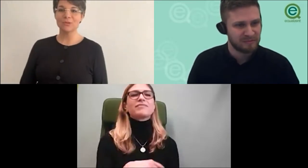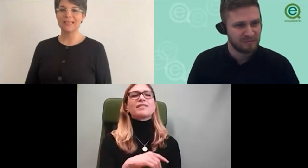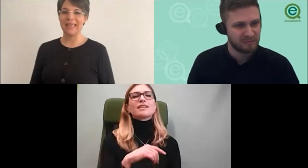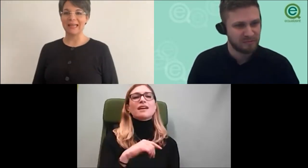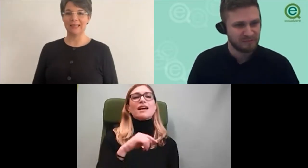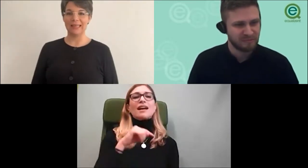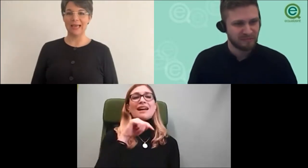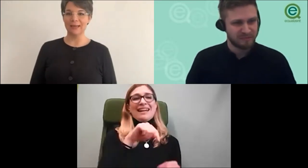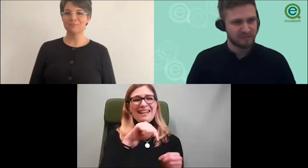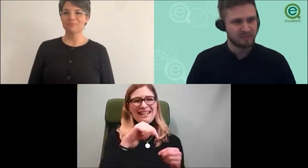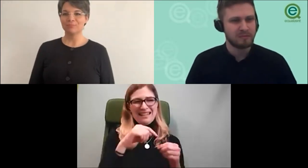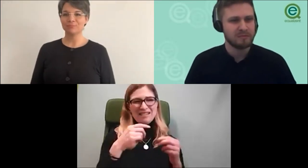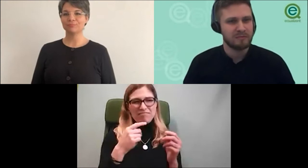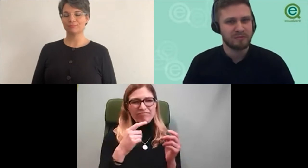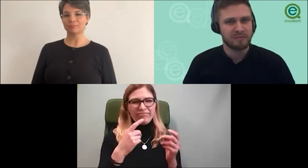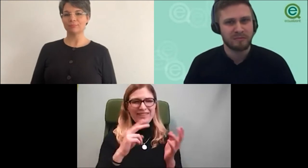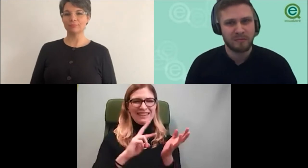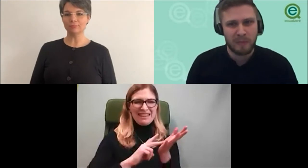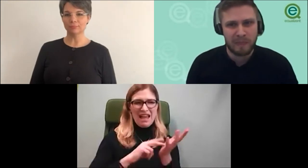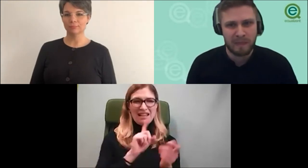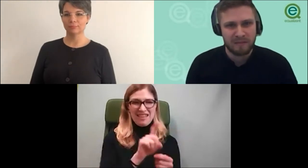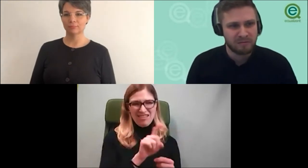Das tue ich sehr gerne, ja.